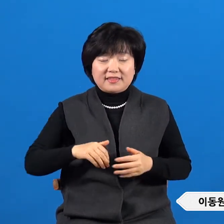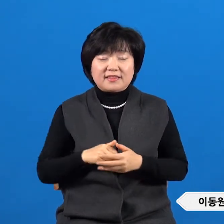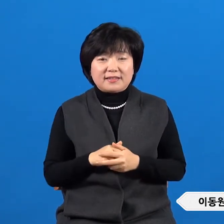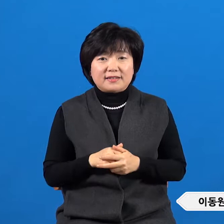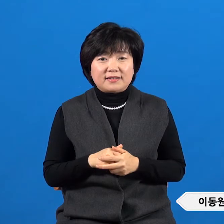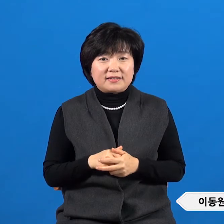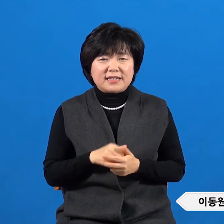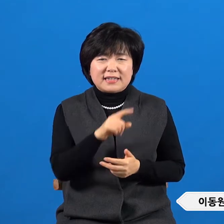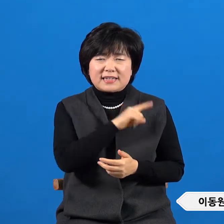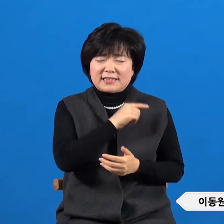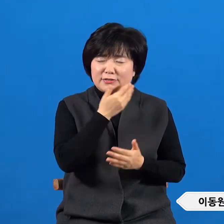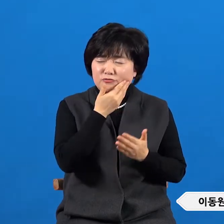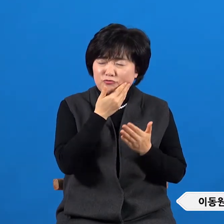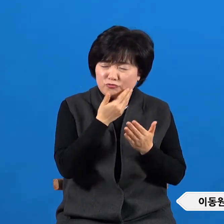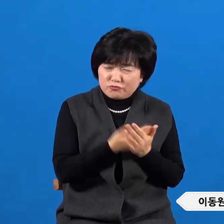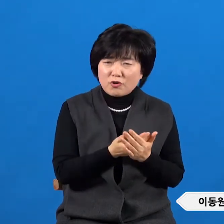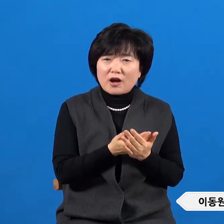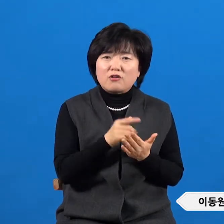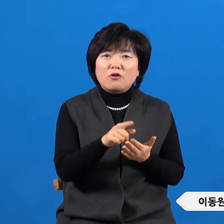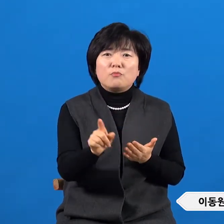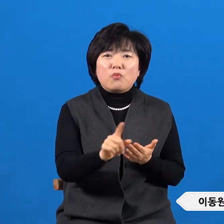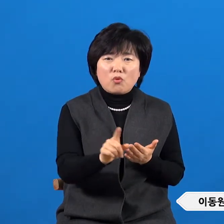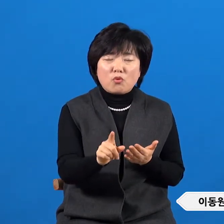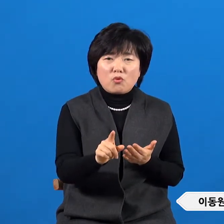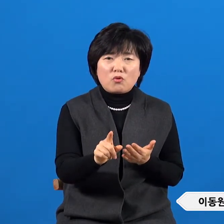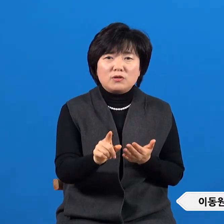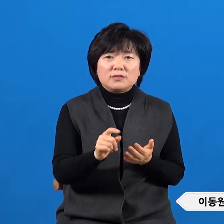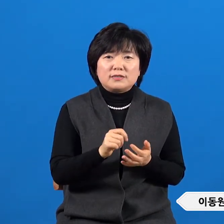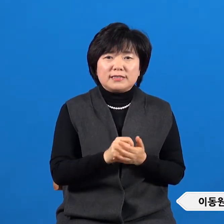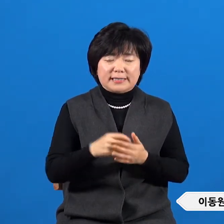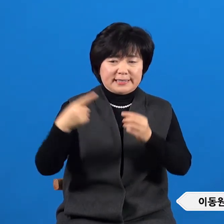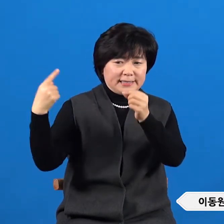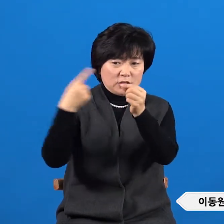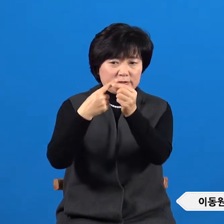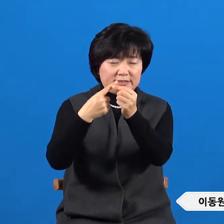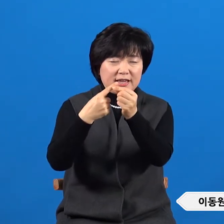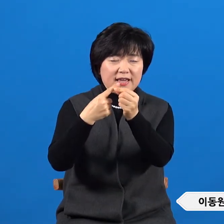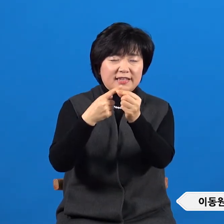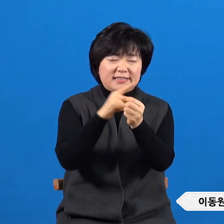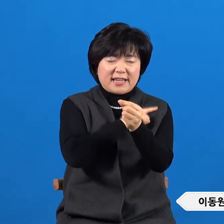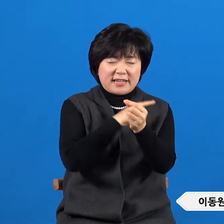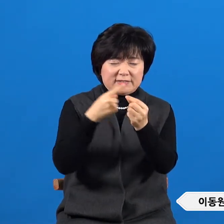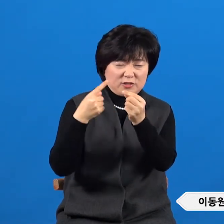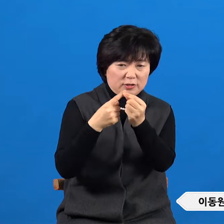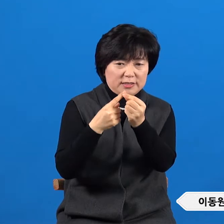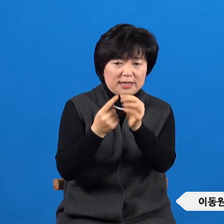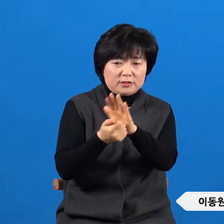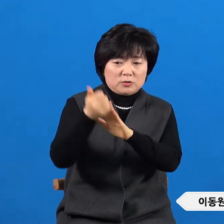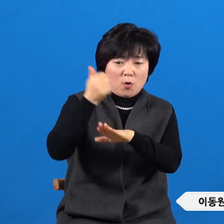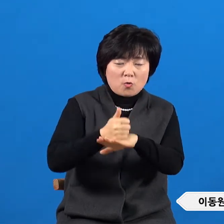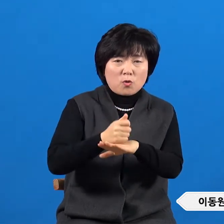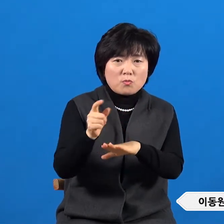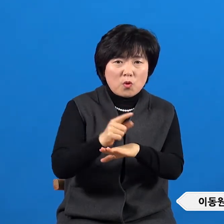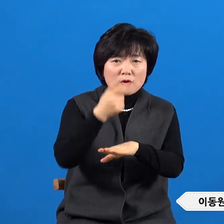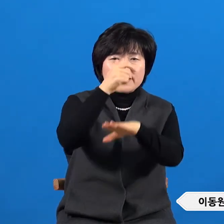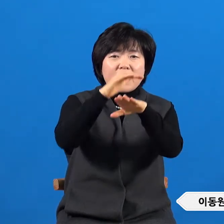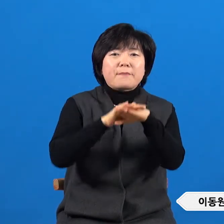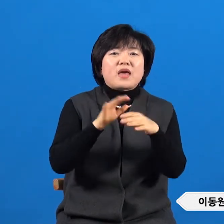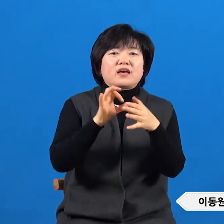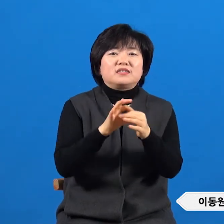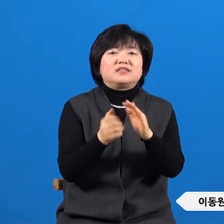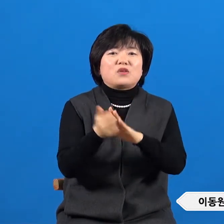있어서 가장 중요한 것, 무엇보다 먼저 첫째로 성공해야 할 것은 예배의